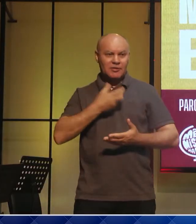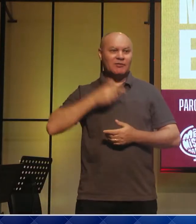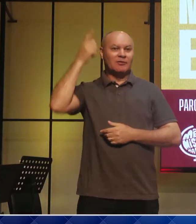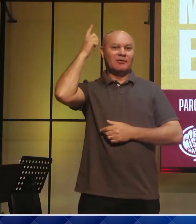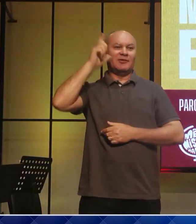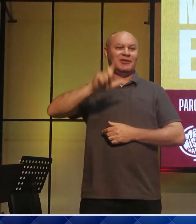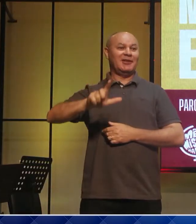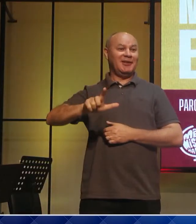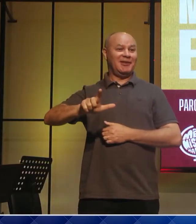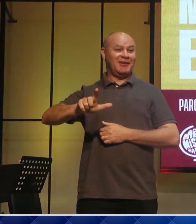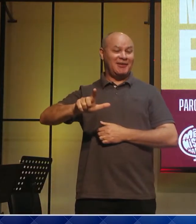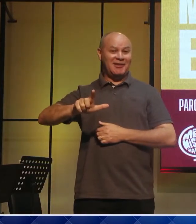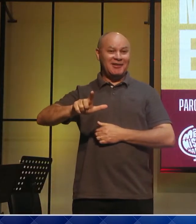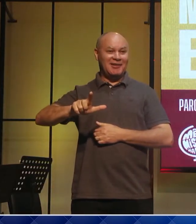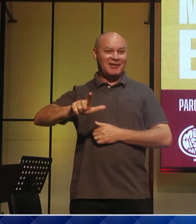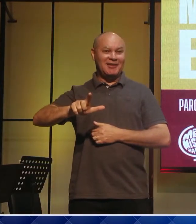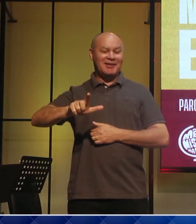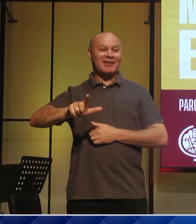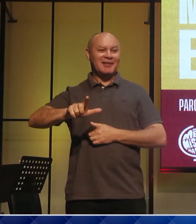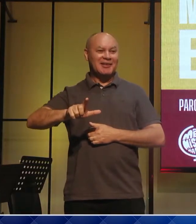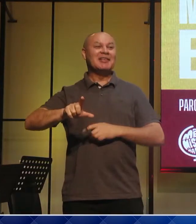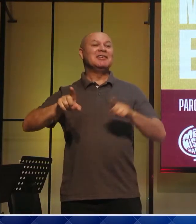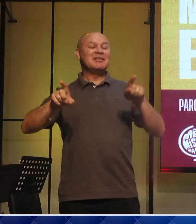Em outro texto, em Marcos, ele diz